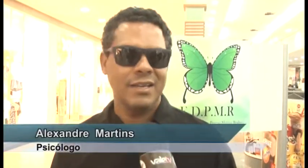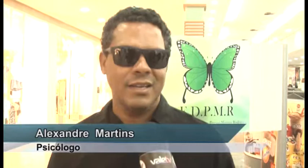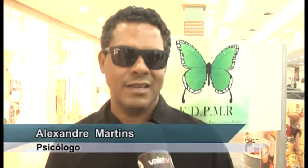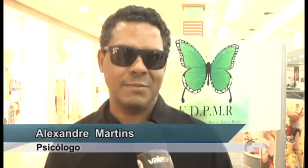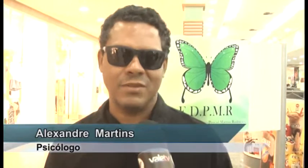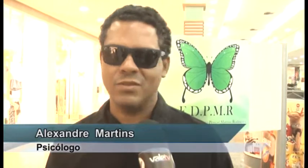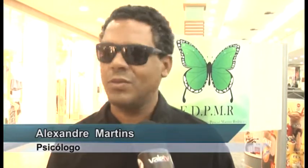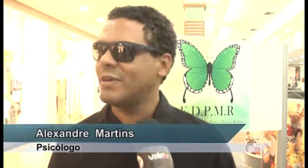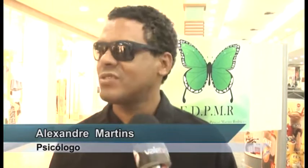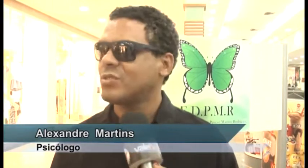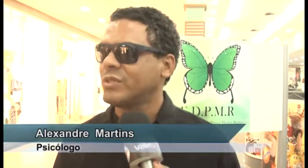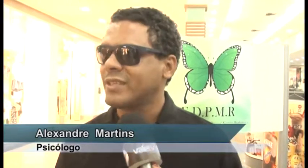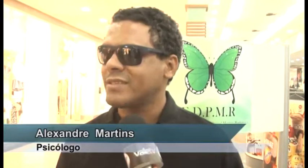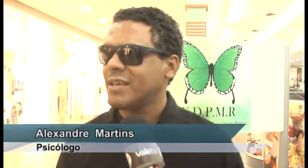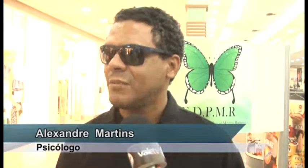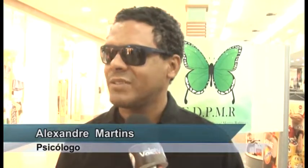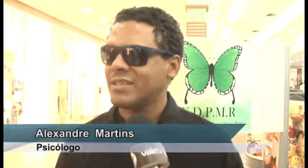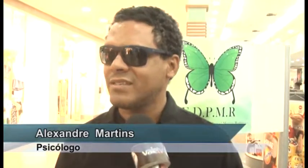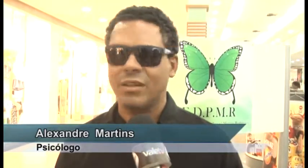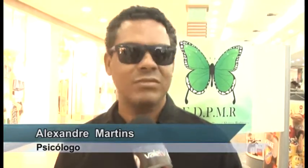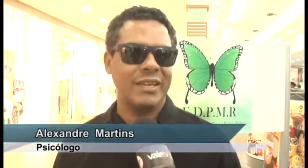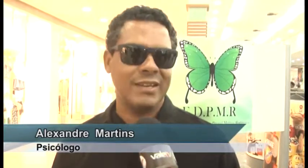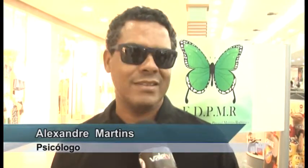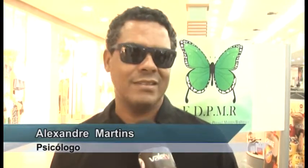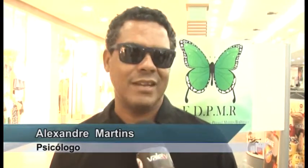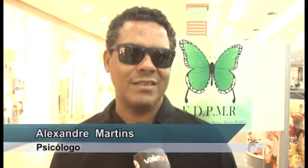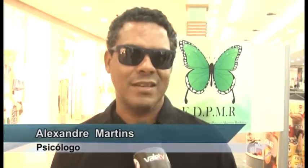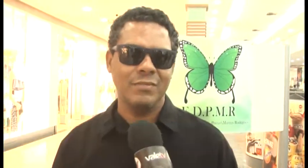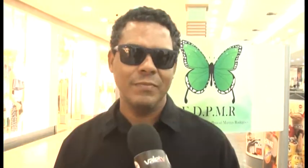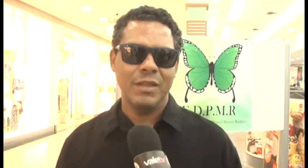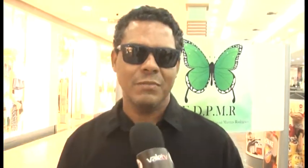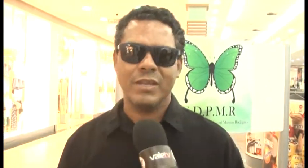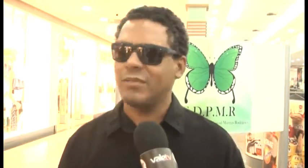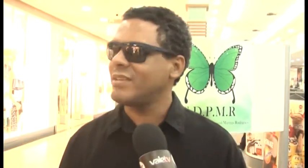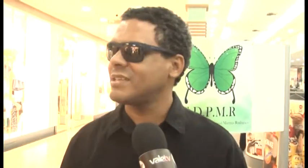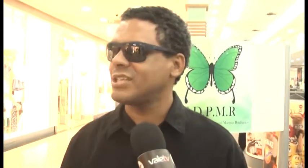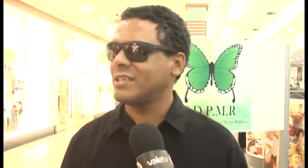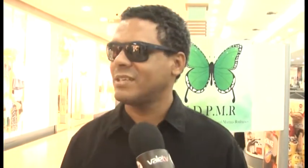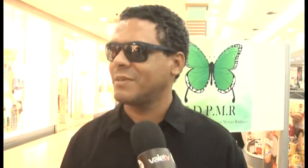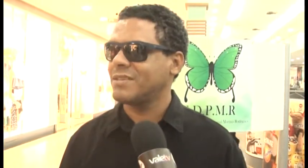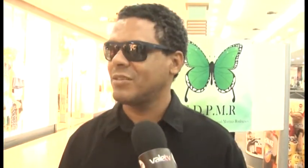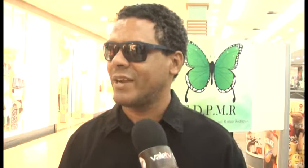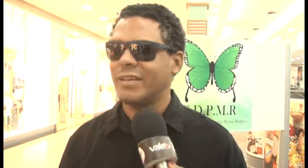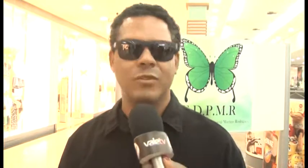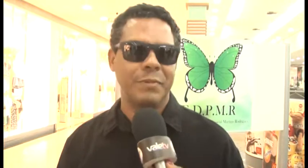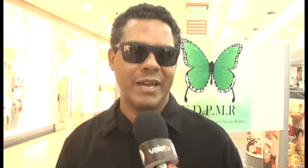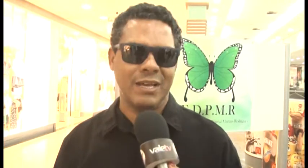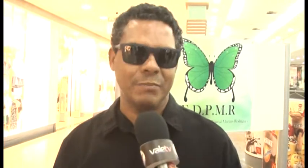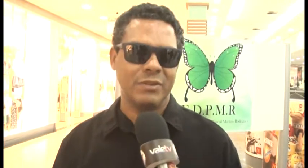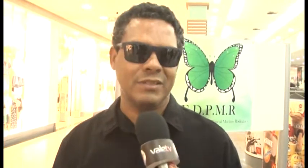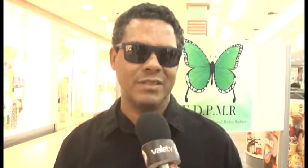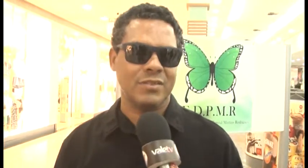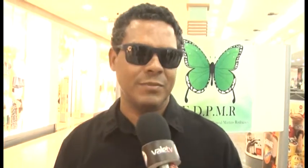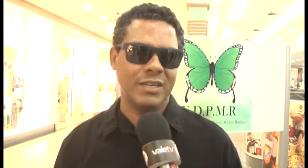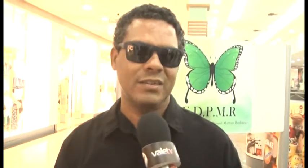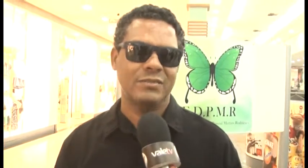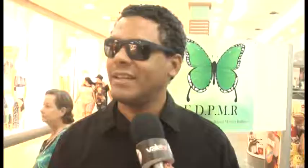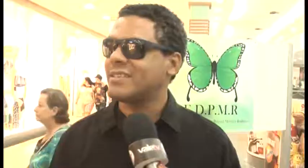as pessoas surdas, muitas vezes, não têm essa interação, porque não existe Libras em lugar nenhum para ela poder estar se comunicando. Nesse